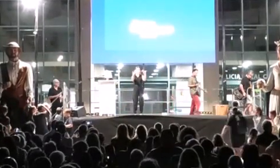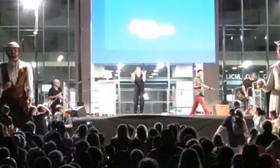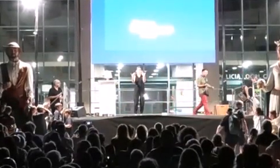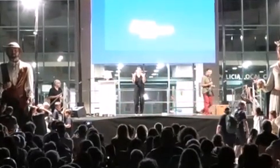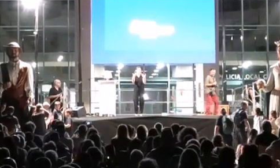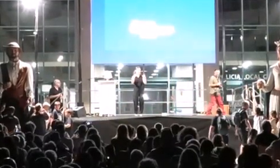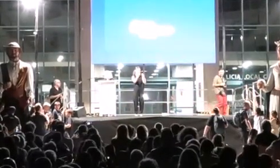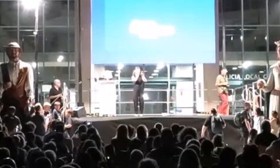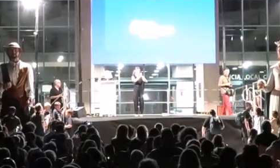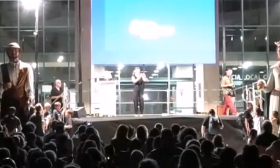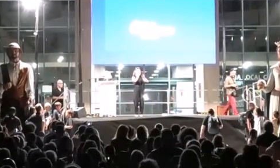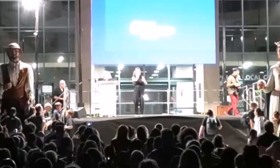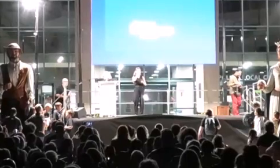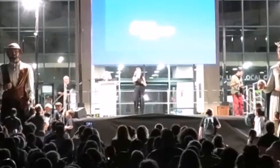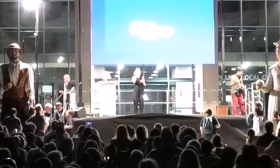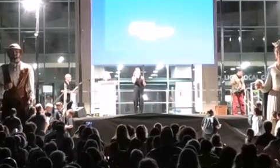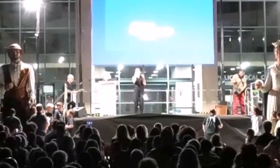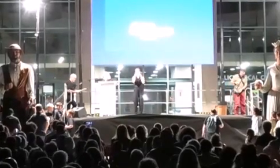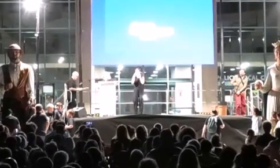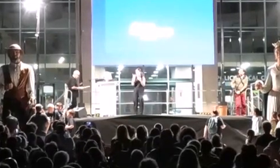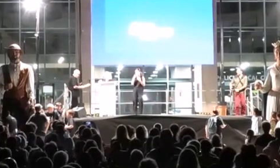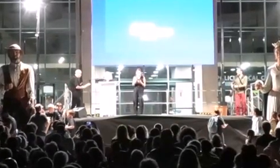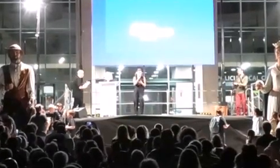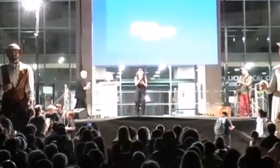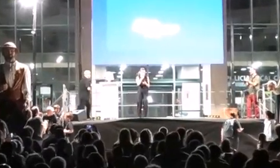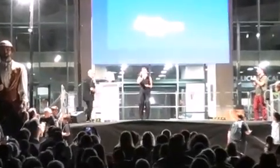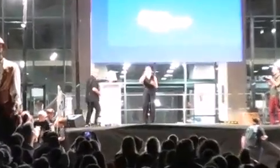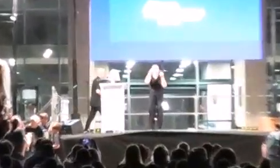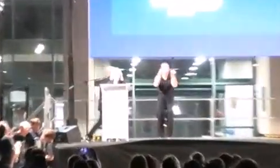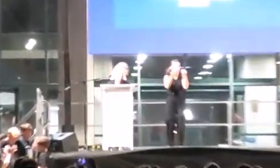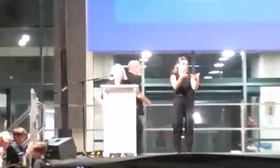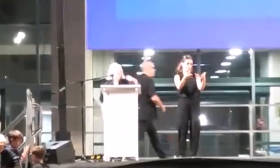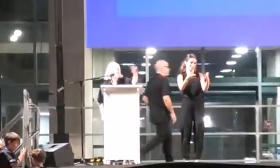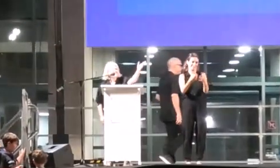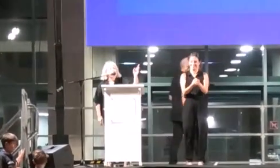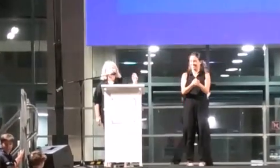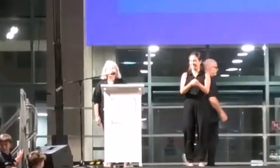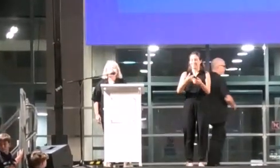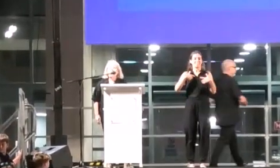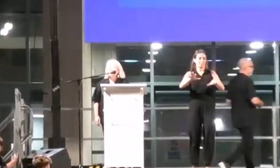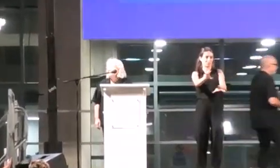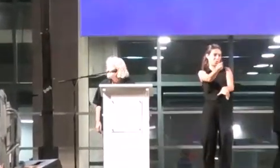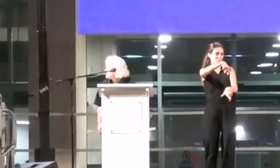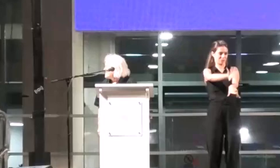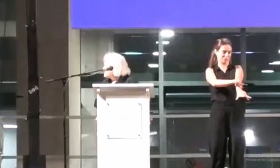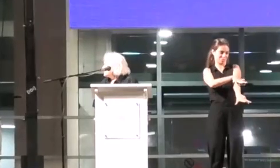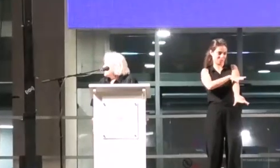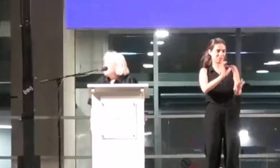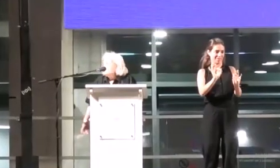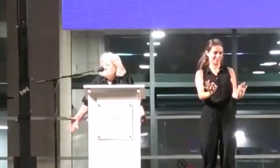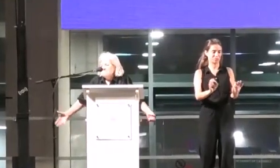gràcies a tota l'Andenga. Ho heu fet no bé, ho heu fet superbé. Jo crec que tots ens hem emocionat.